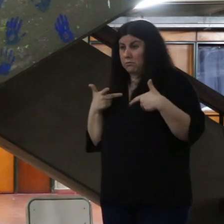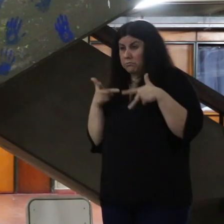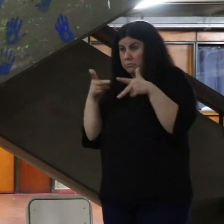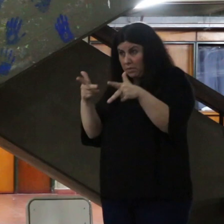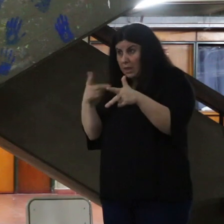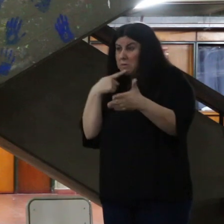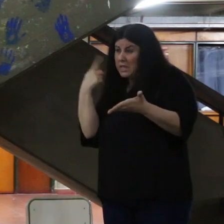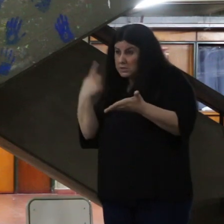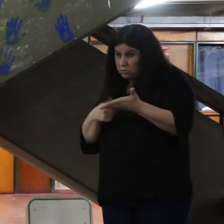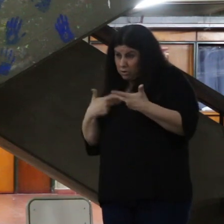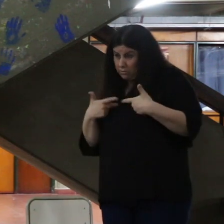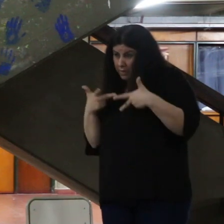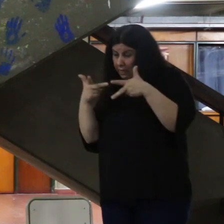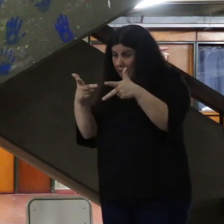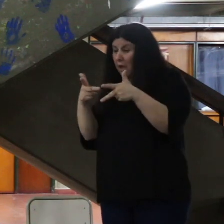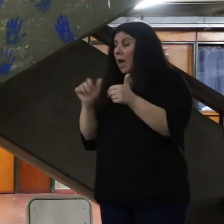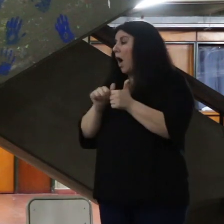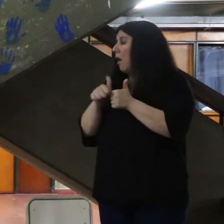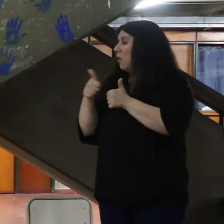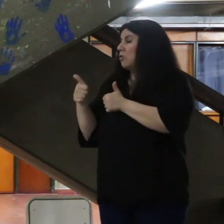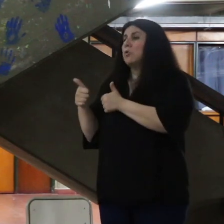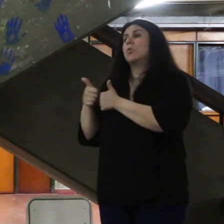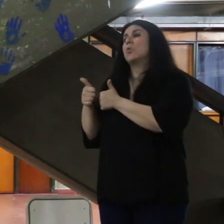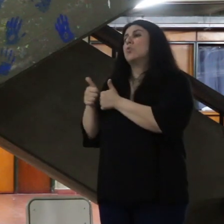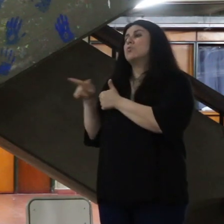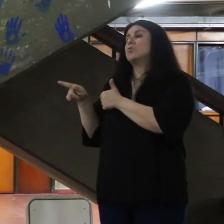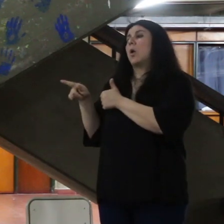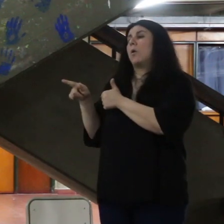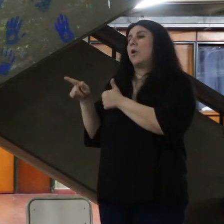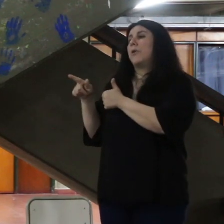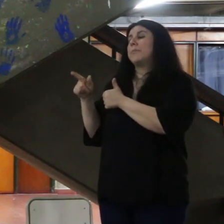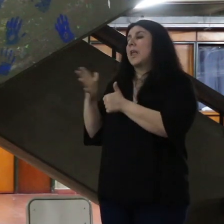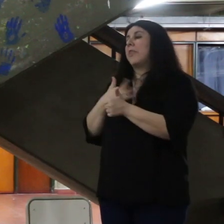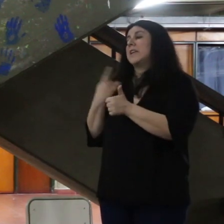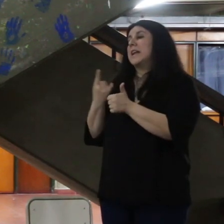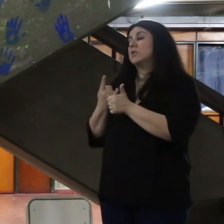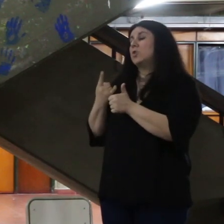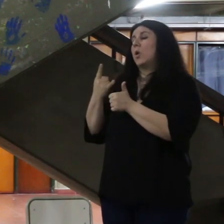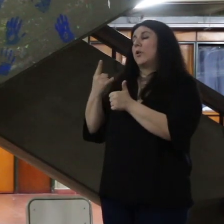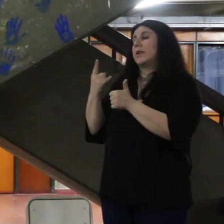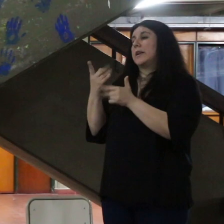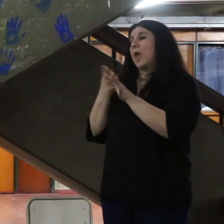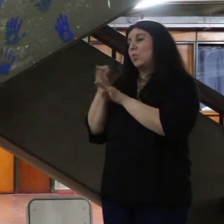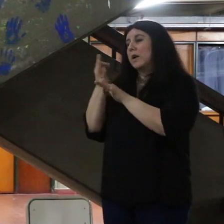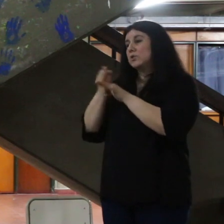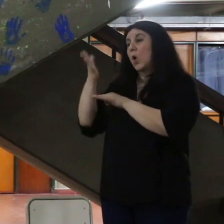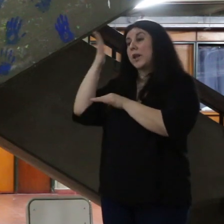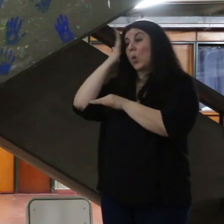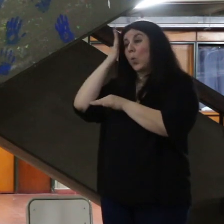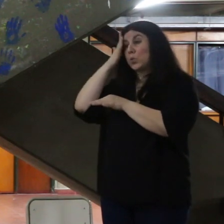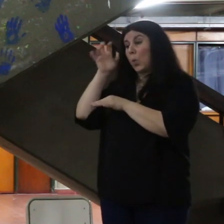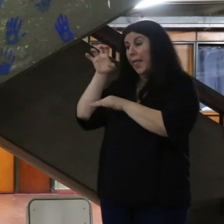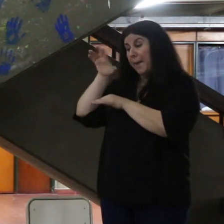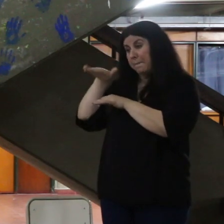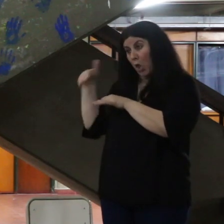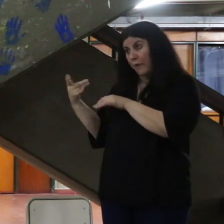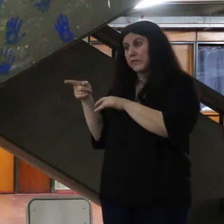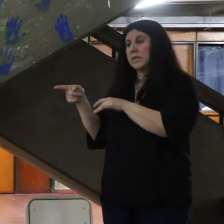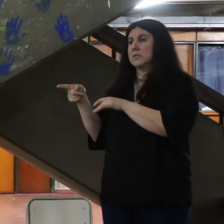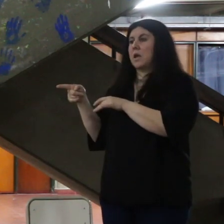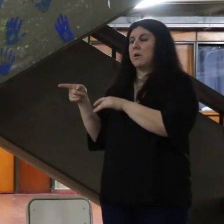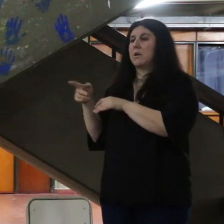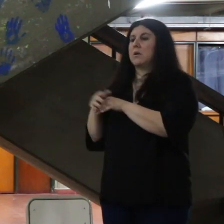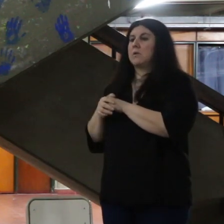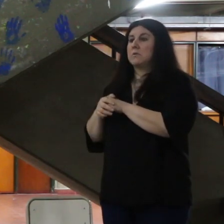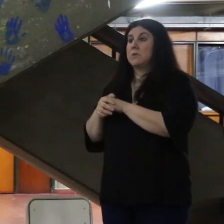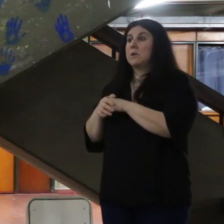la decisión, junto con la Dirección General de Educación y Cultura de la provincia de Buenos Aires, ¿sí?, de